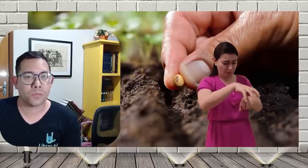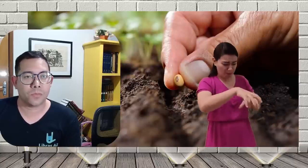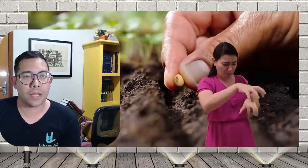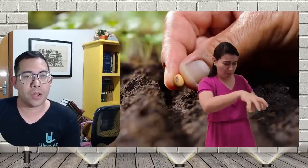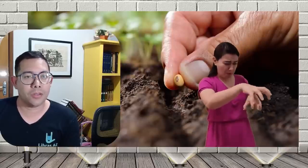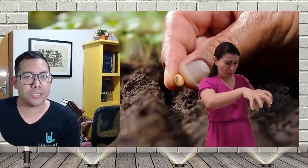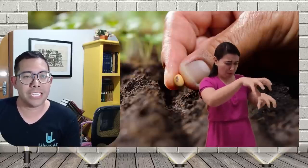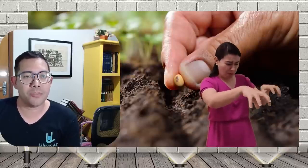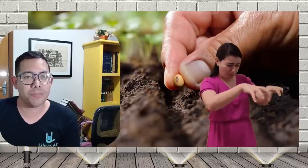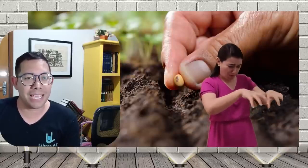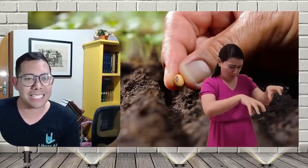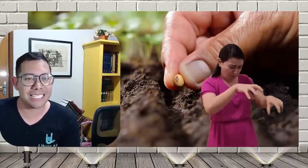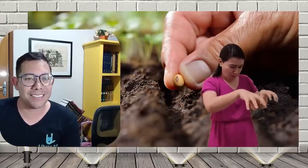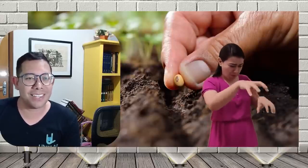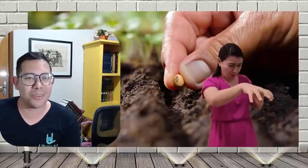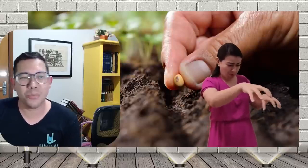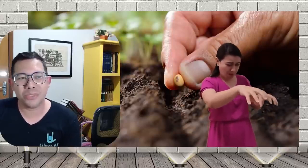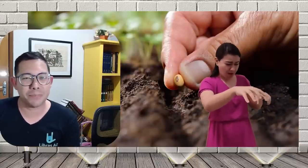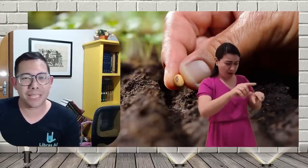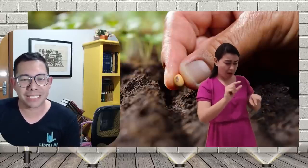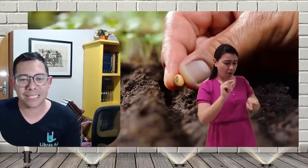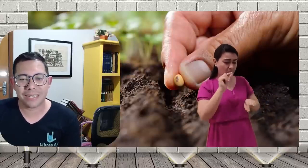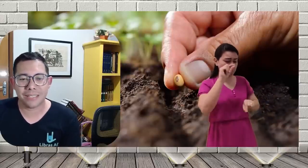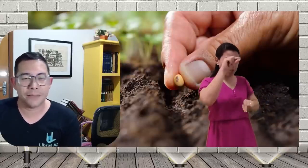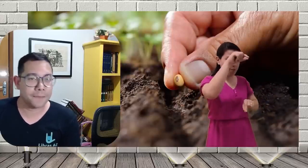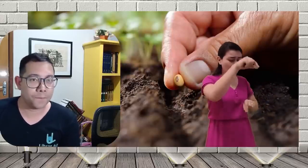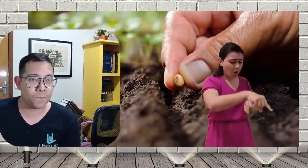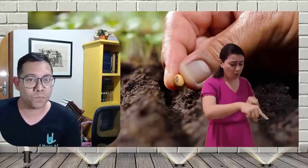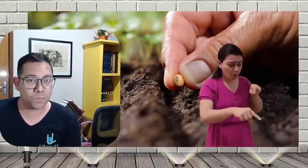Olha lá, ó, cheio de pedras, tá vendo? Muita pedra.